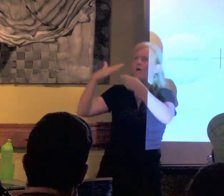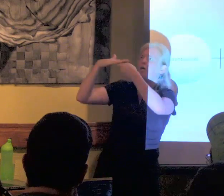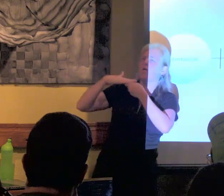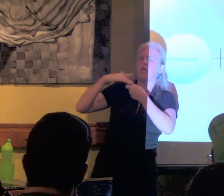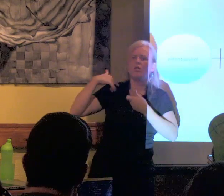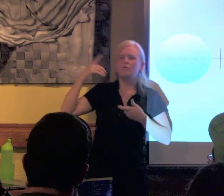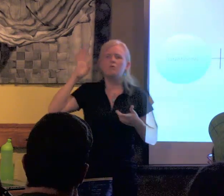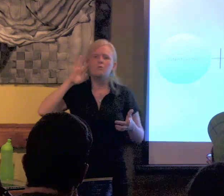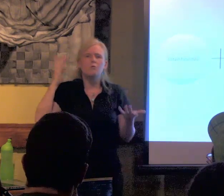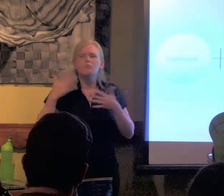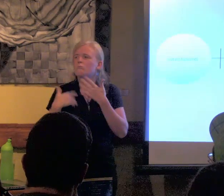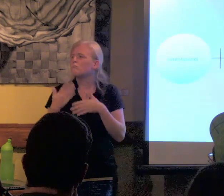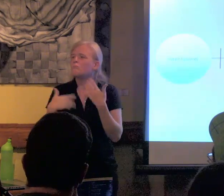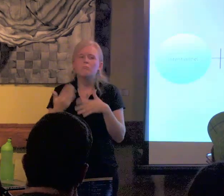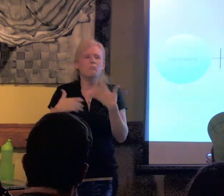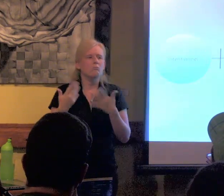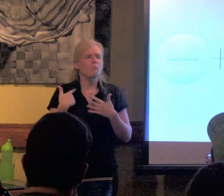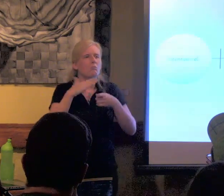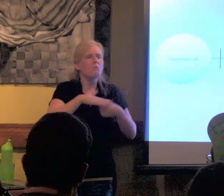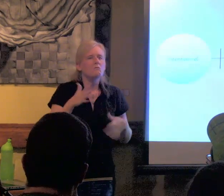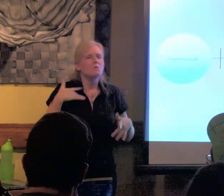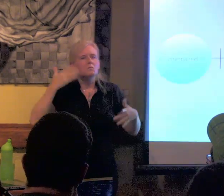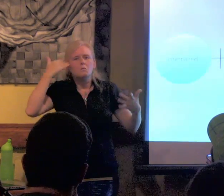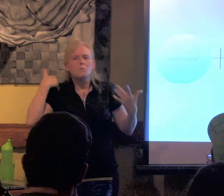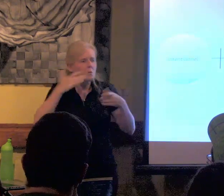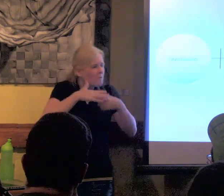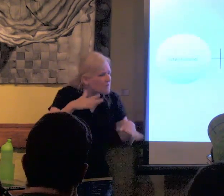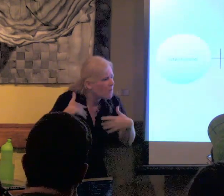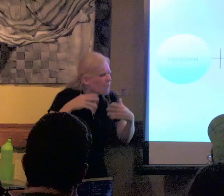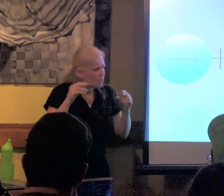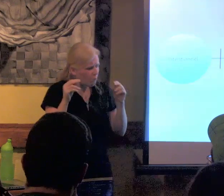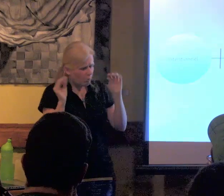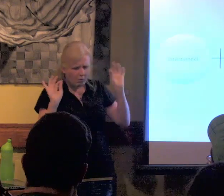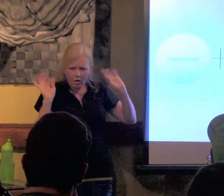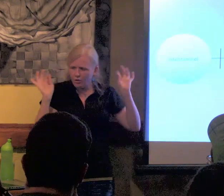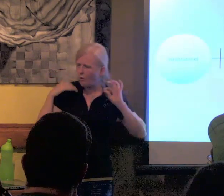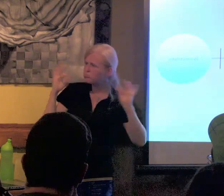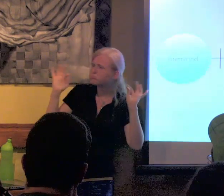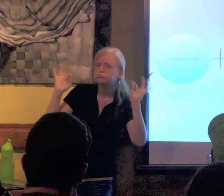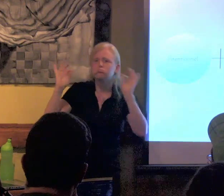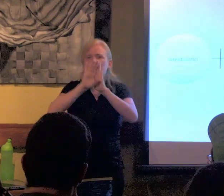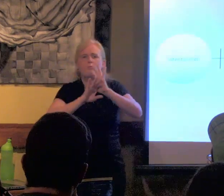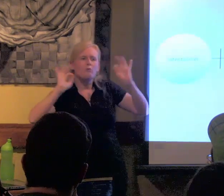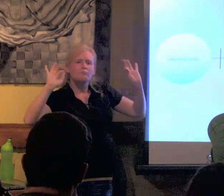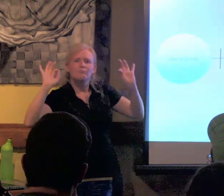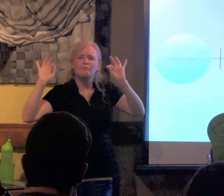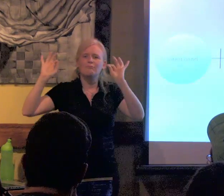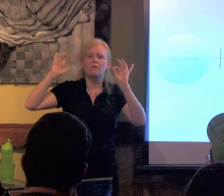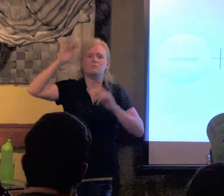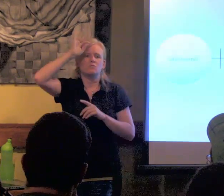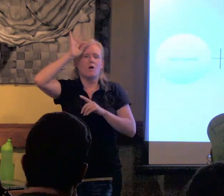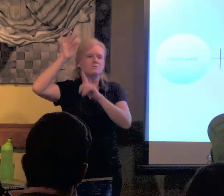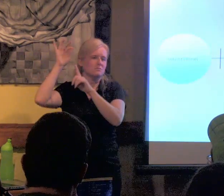actions-là. Donc, l'entendant, des fois, il ne réalise pas qu'il fait de l'audisme. J'ai fait de l'audisme, mais non, il me semble que mon